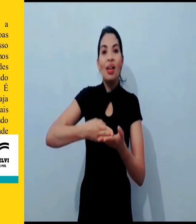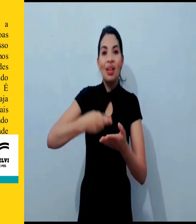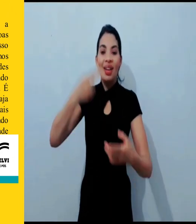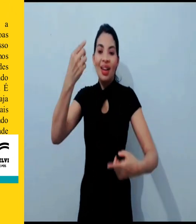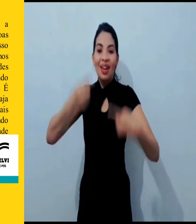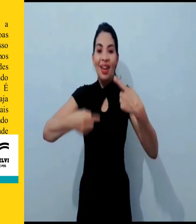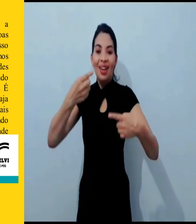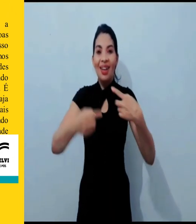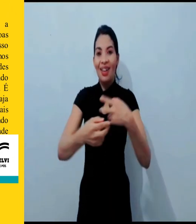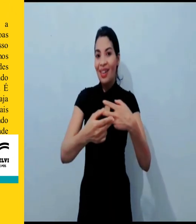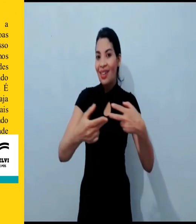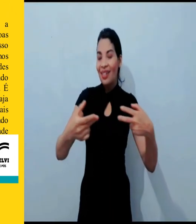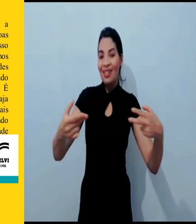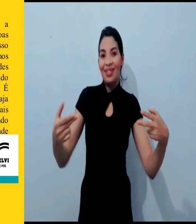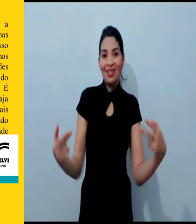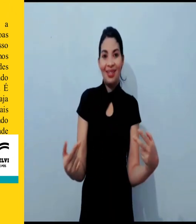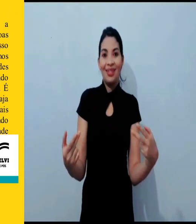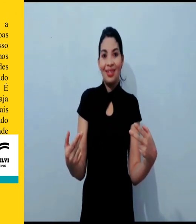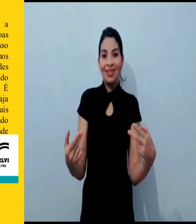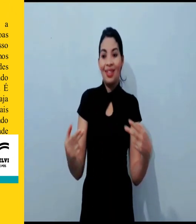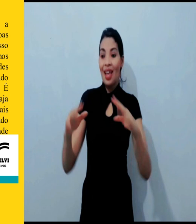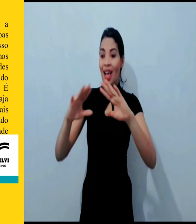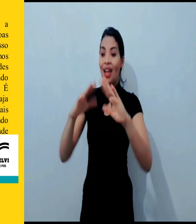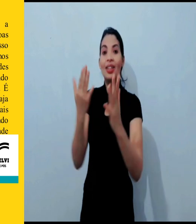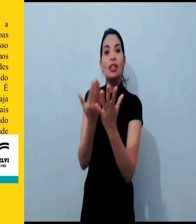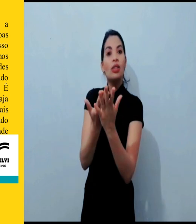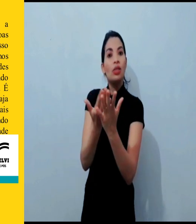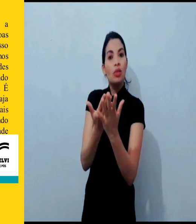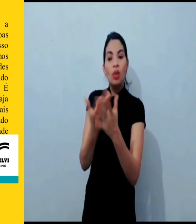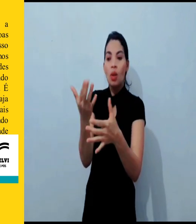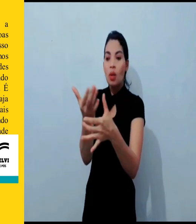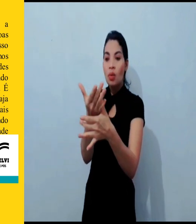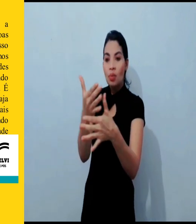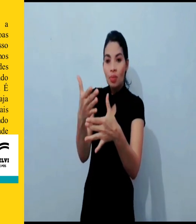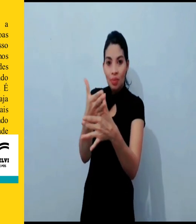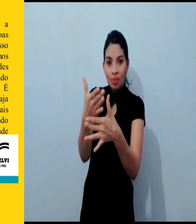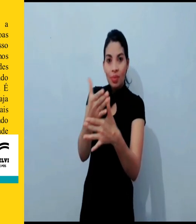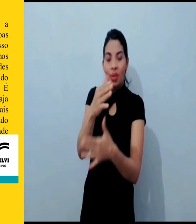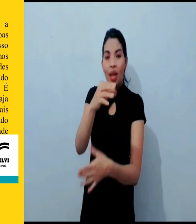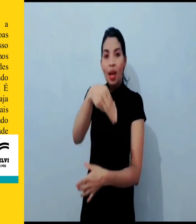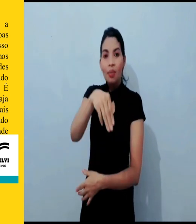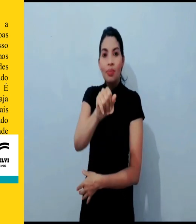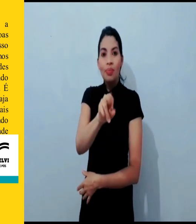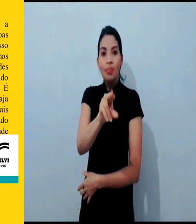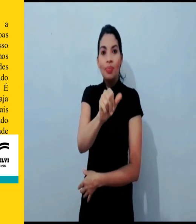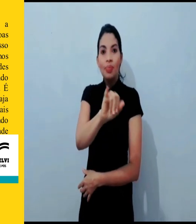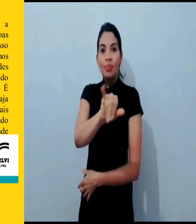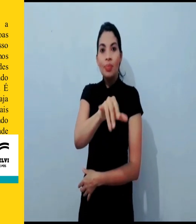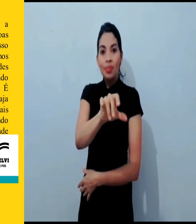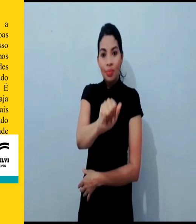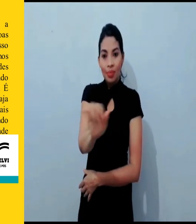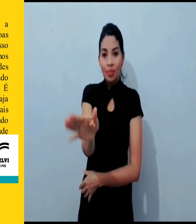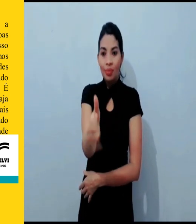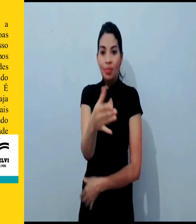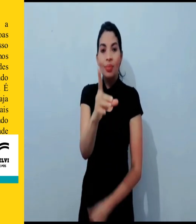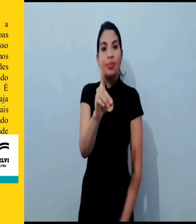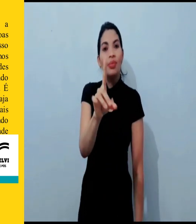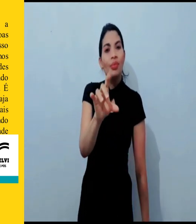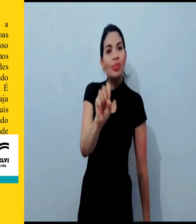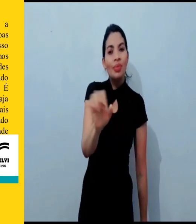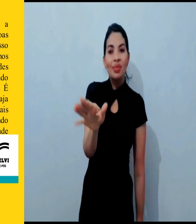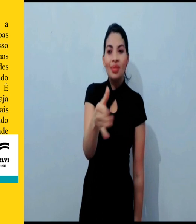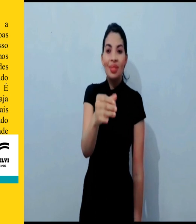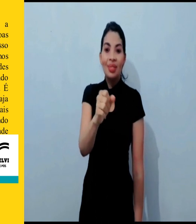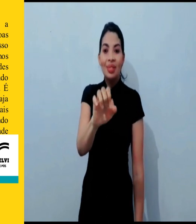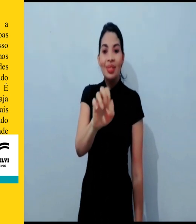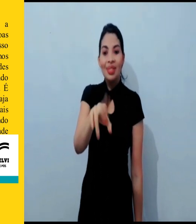Resultados e discussão. Foi realizada uma pesquisa de campo em uma escola pública de Marajá do Sena.